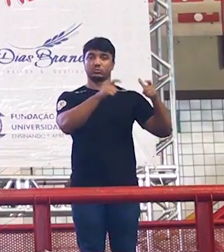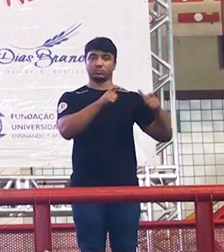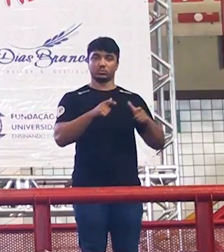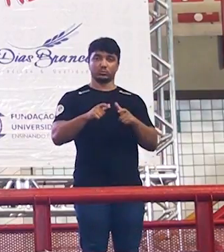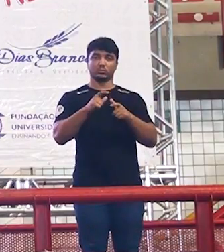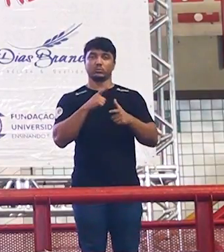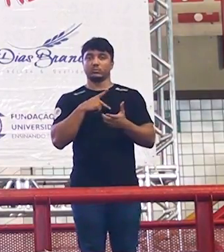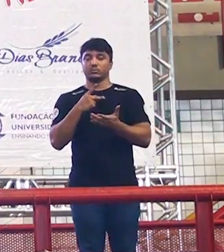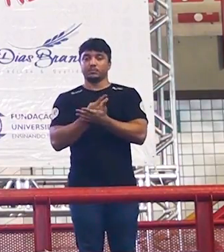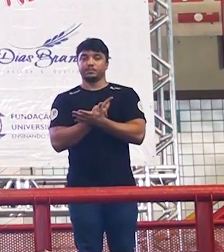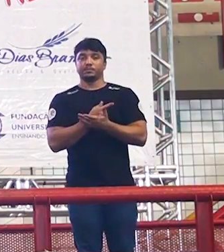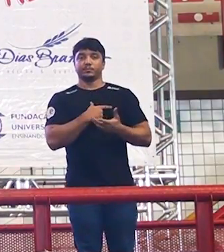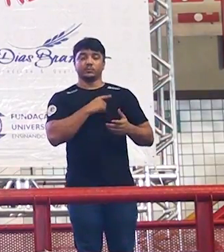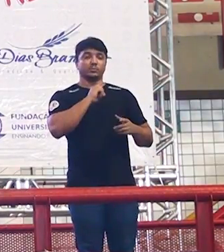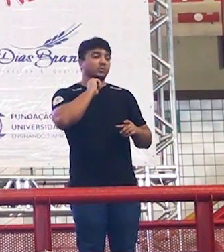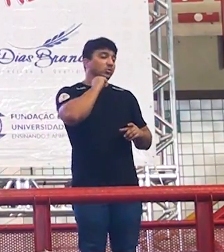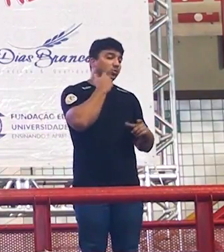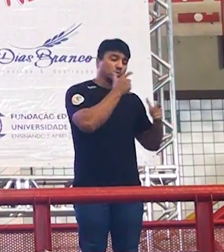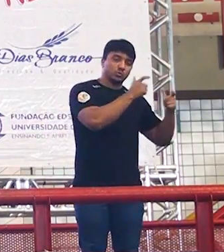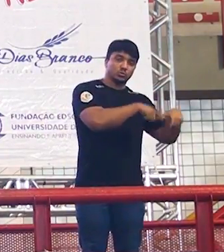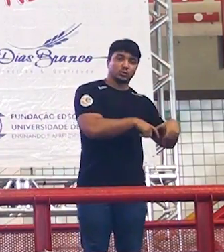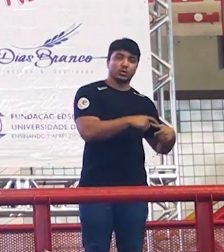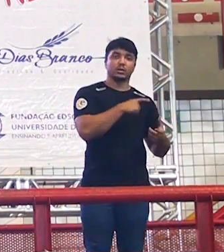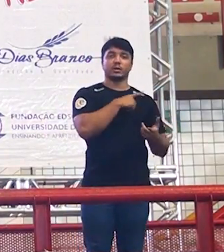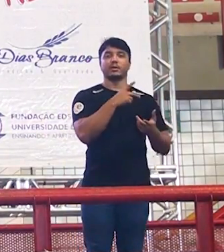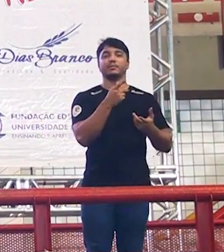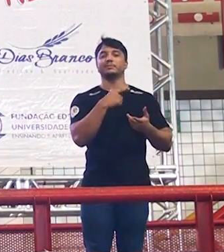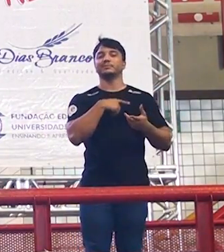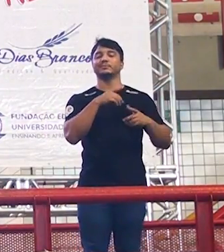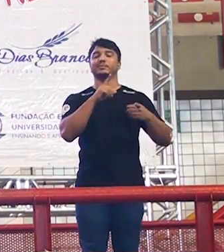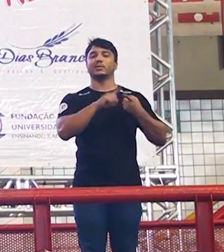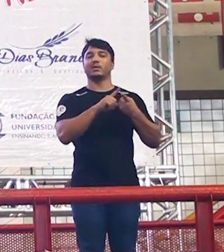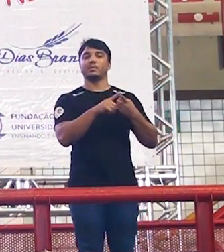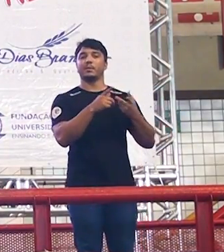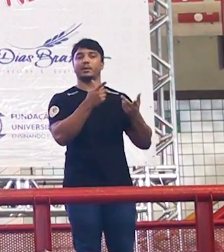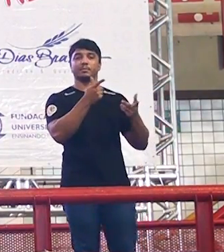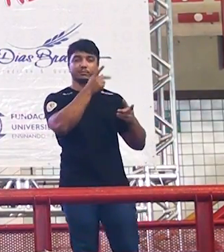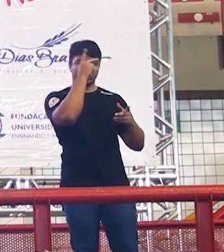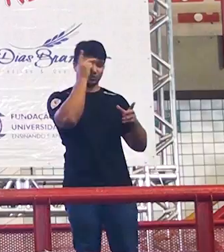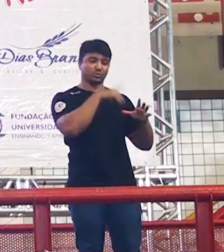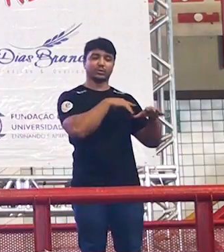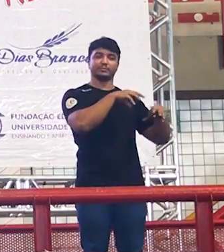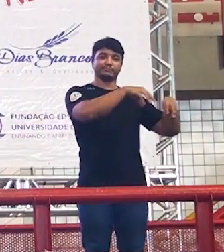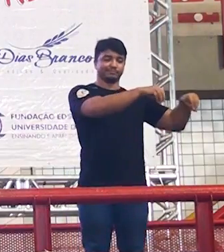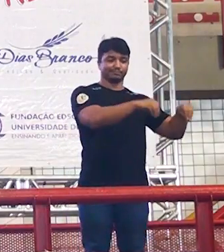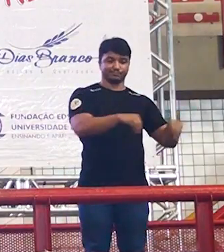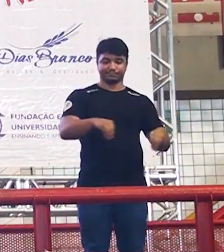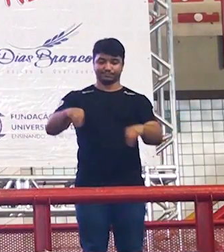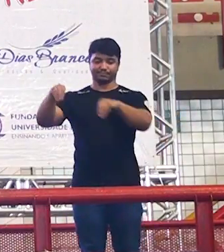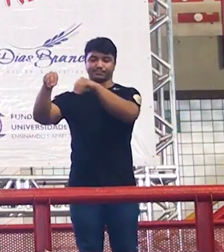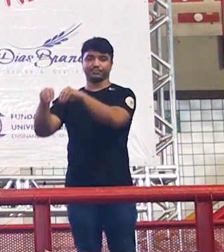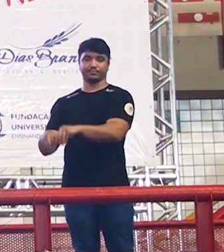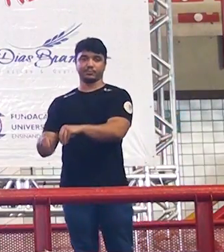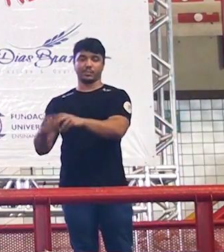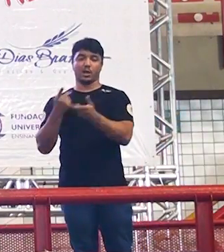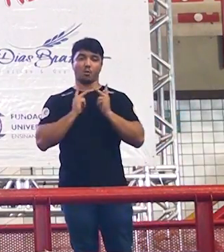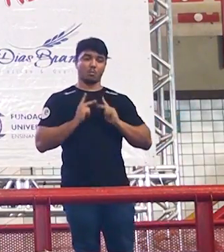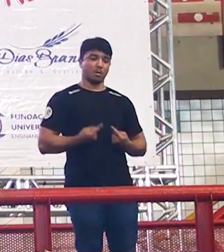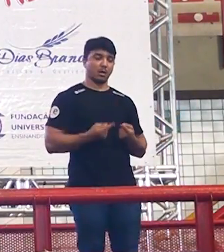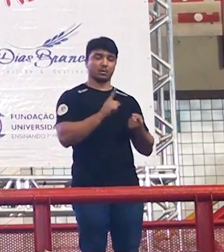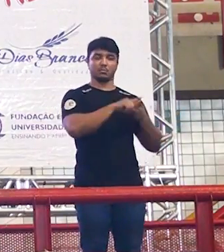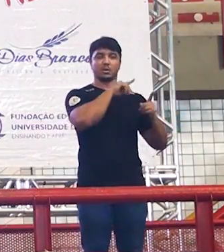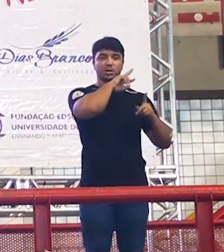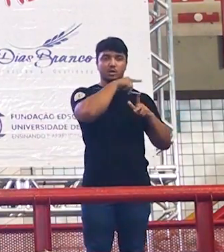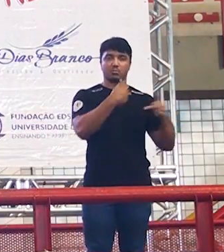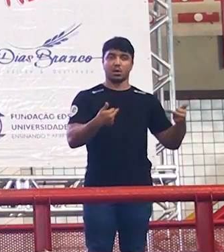destrói ecossistemas, você provoca a migração de populações, você faz com que tanto populações humanas como animais